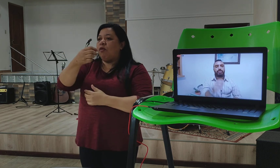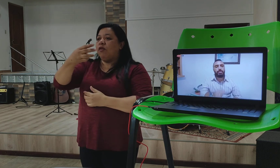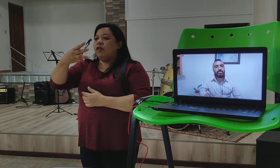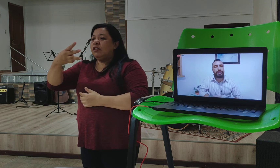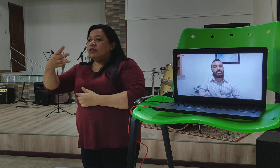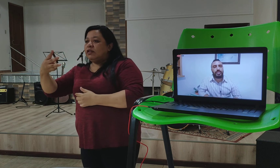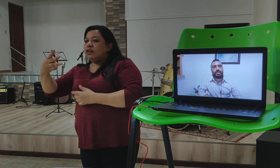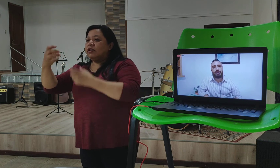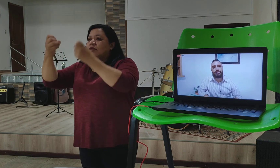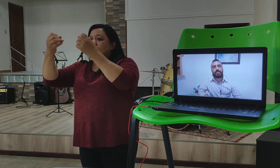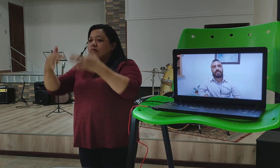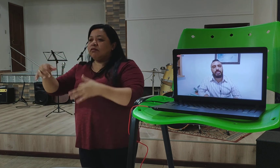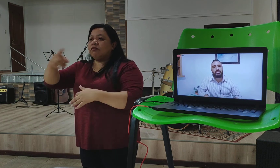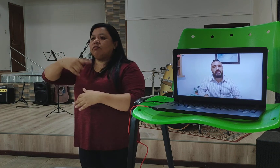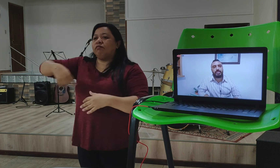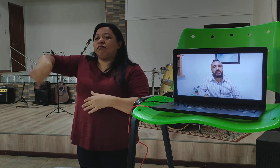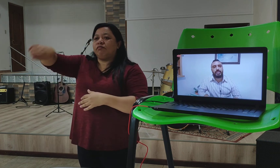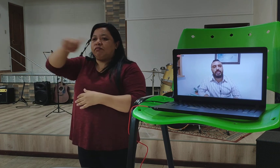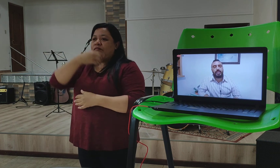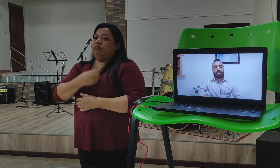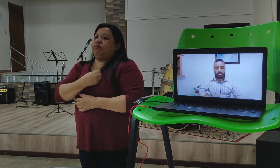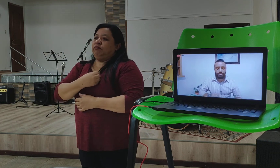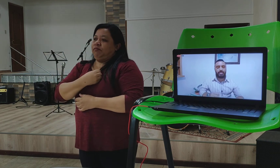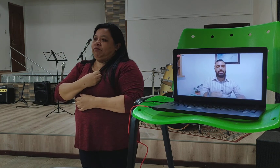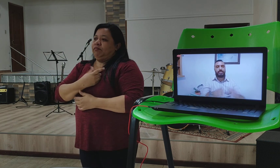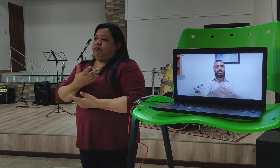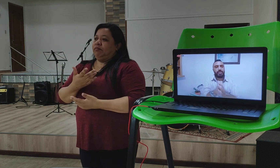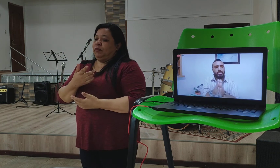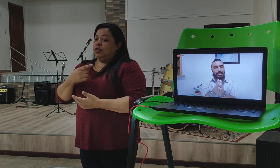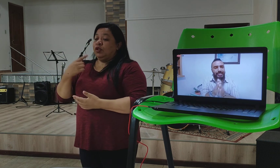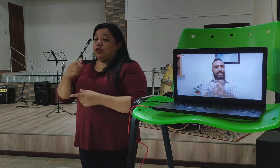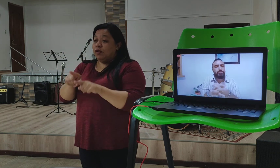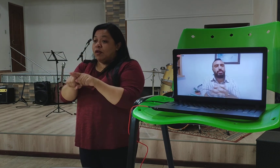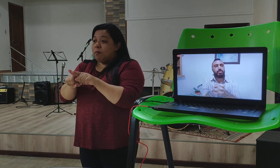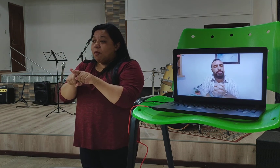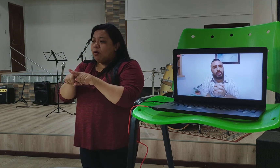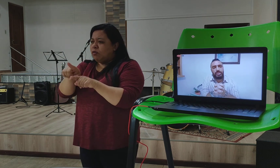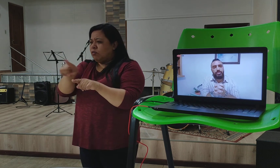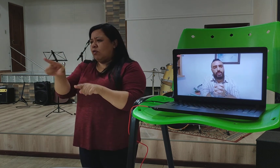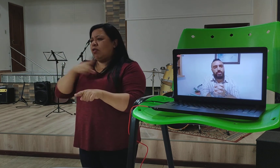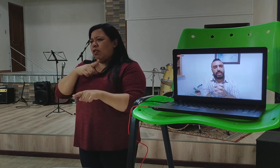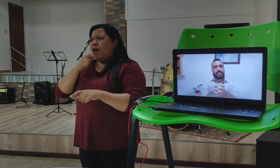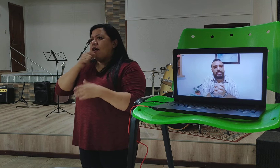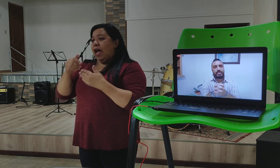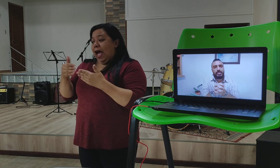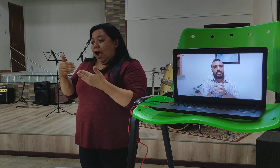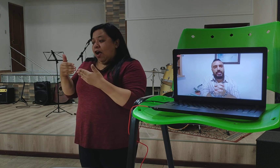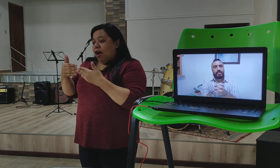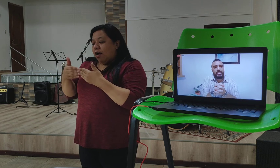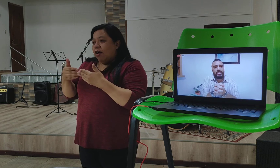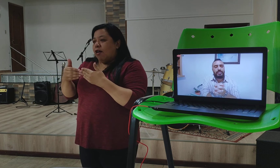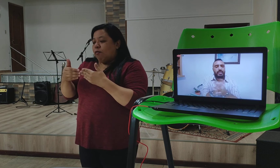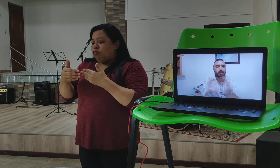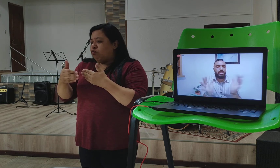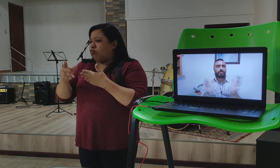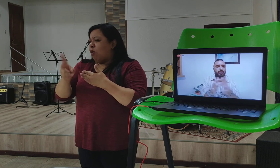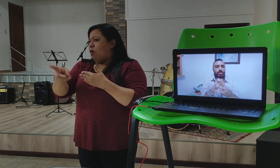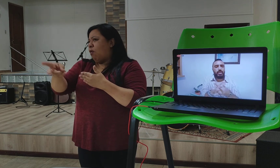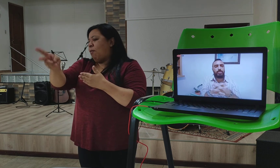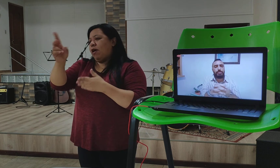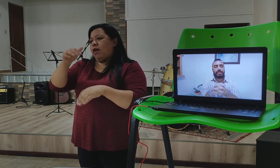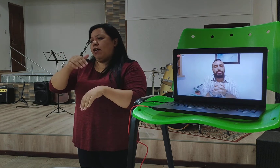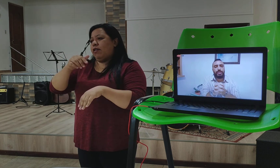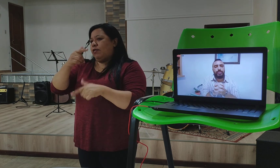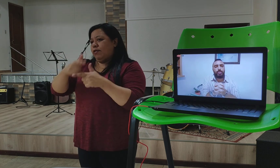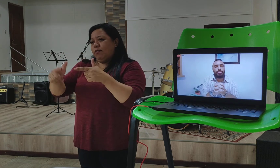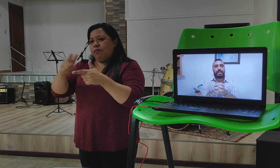que o Salmo 13 traz para as nossas vidas. Irmãos, na nossa vida nós passaremos por muitas dificuldades. Existem muitas pessoas que